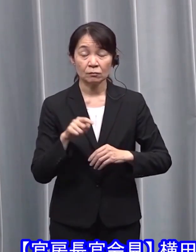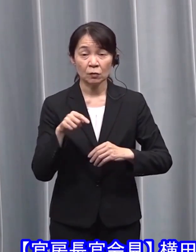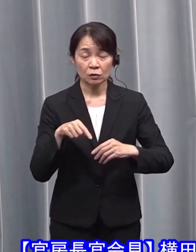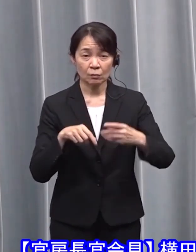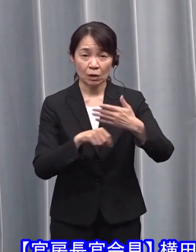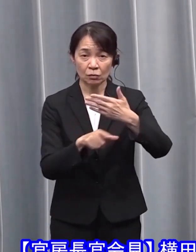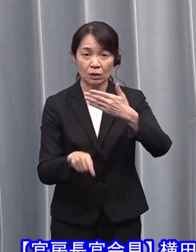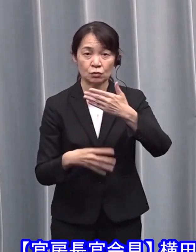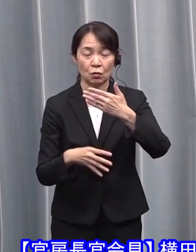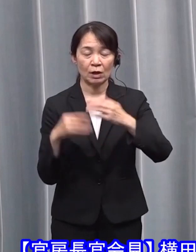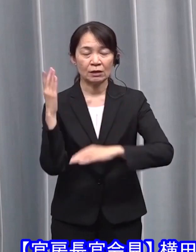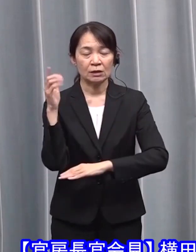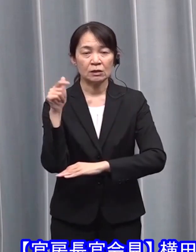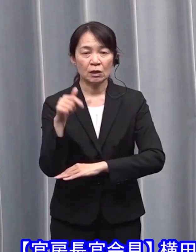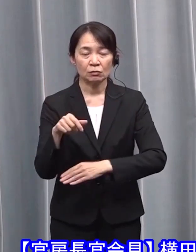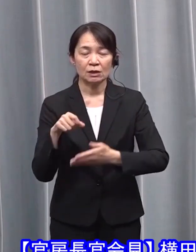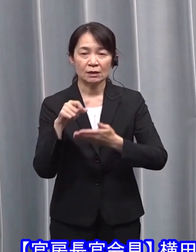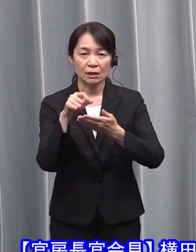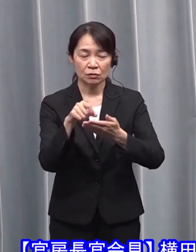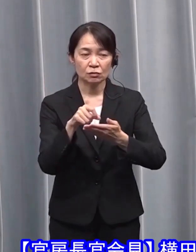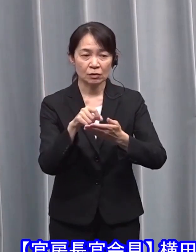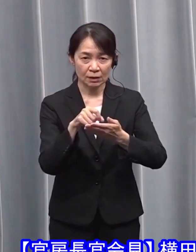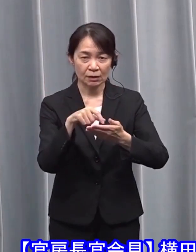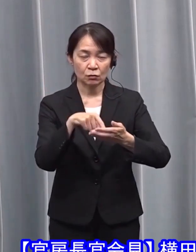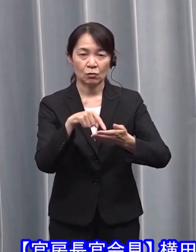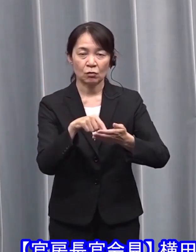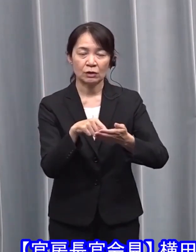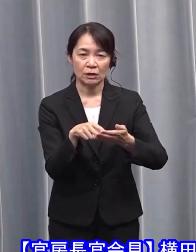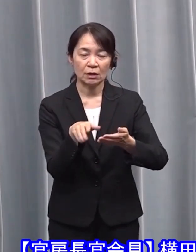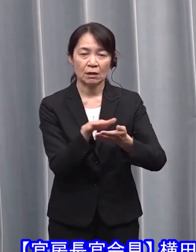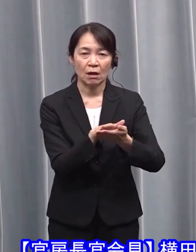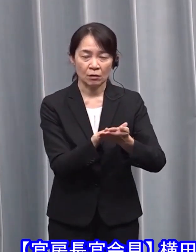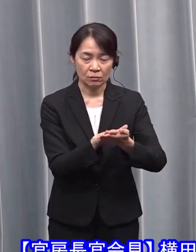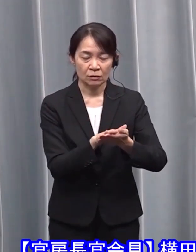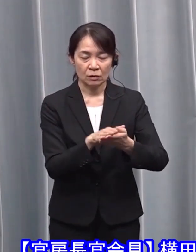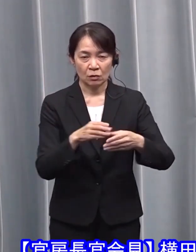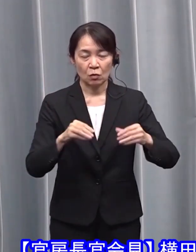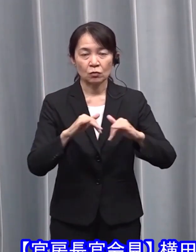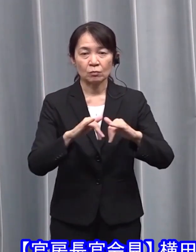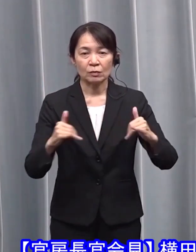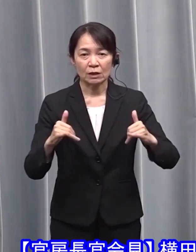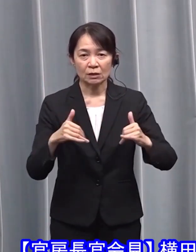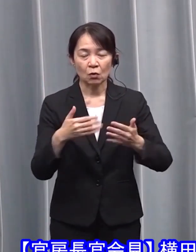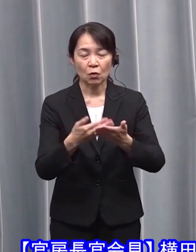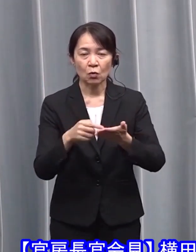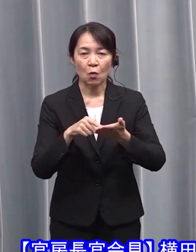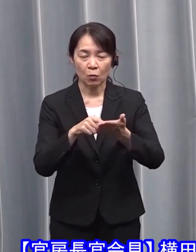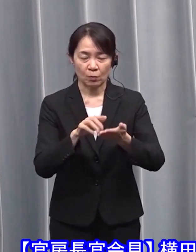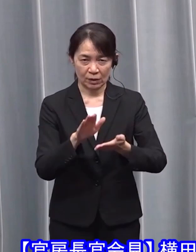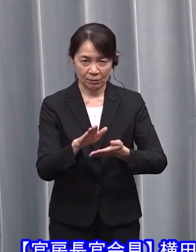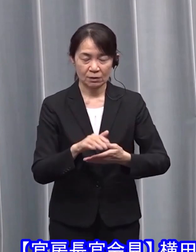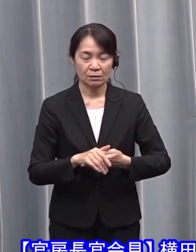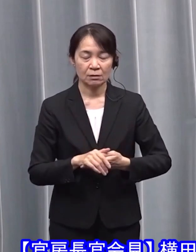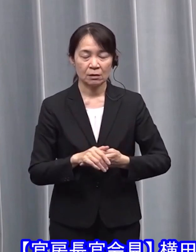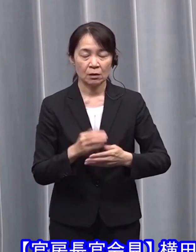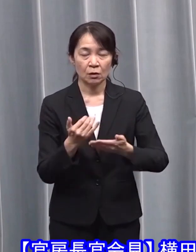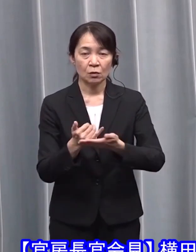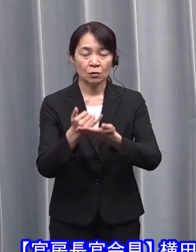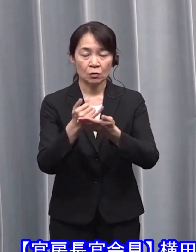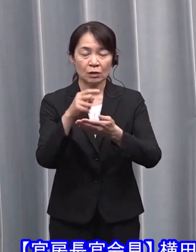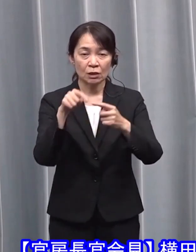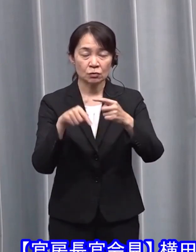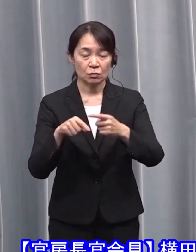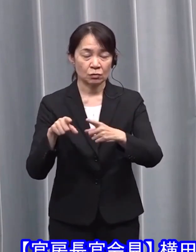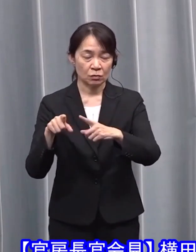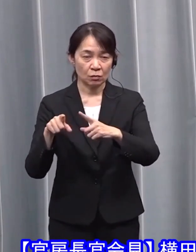に政府に提出された署名の中に入っているものであり、国民の要望でもあります。宮内庁の答えは皇室を敬愛する国